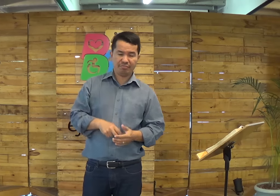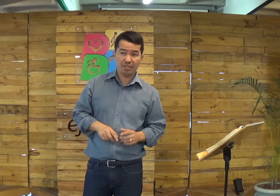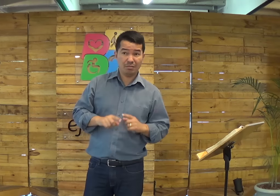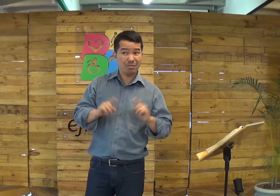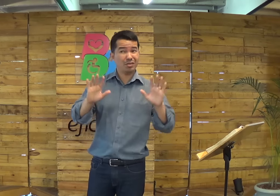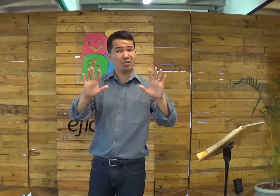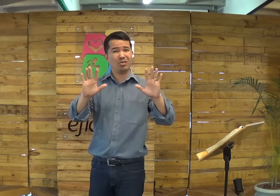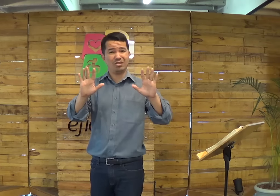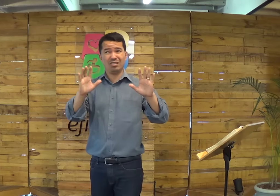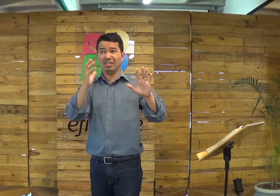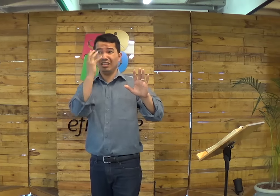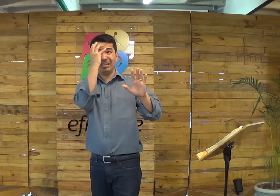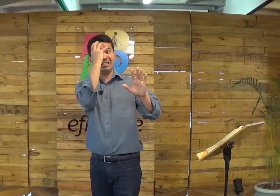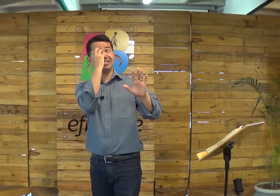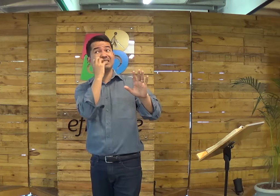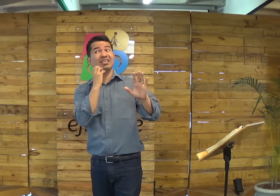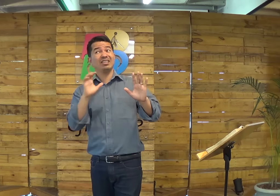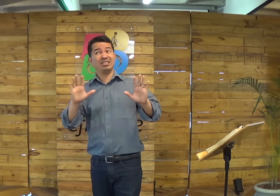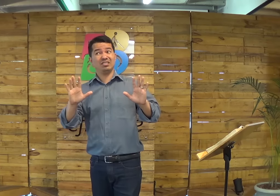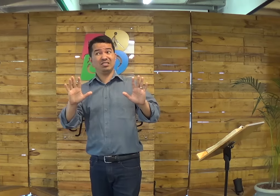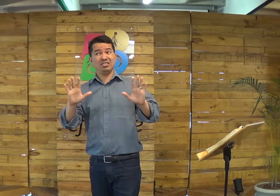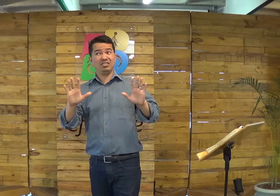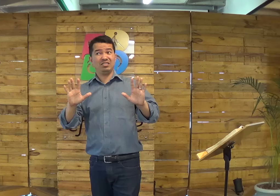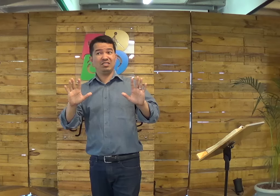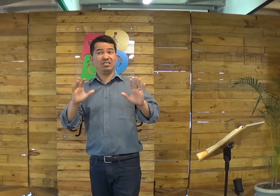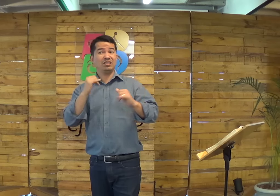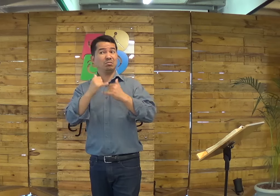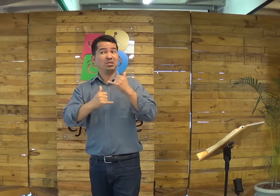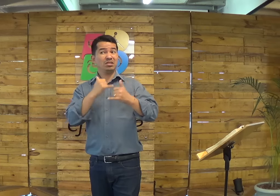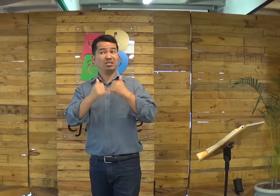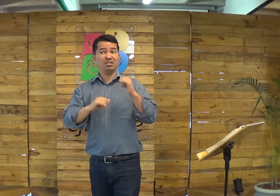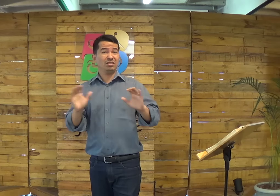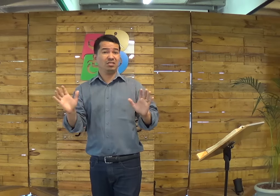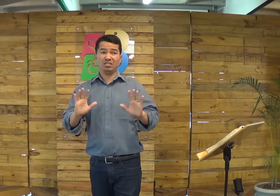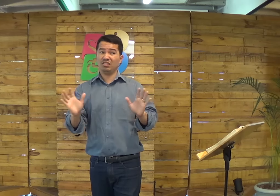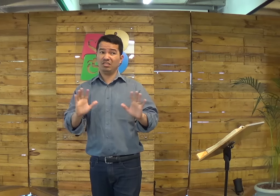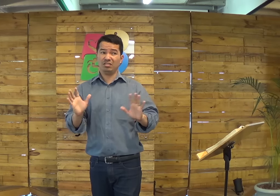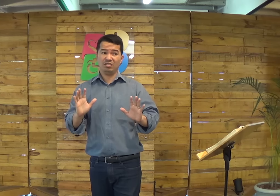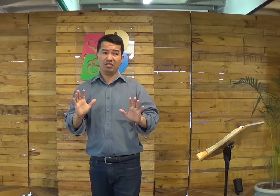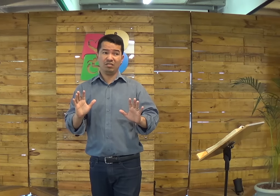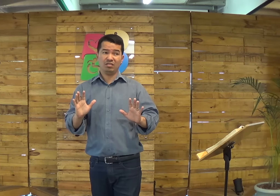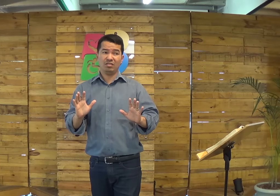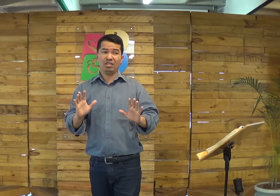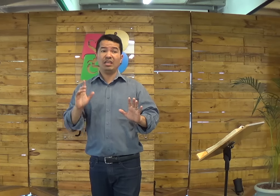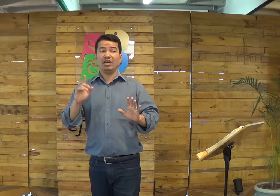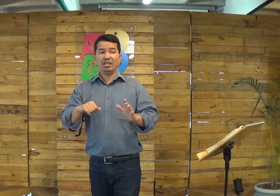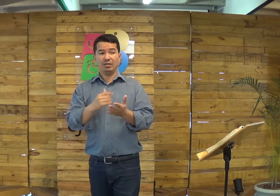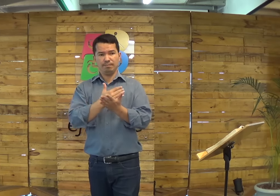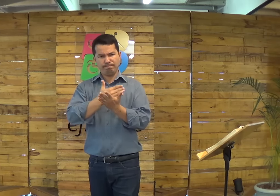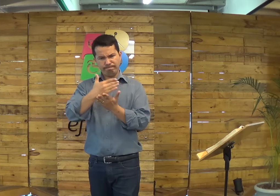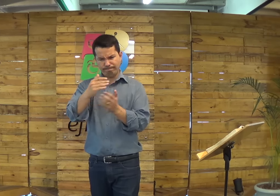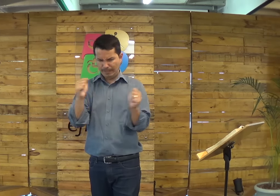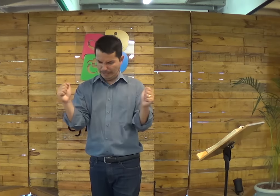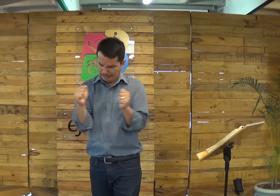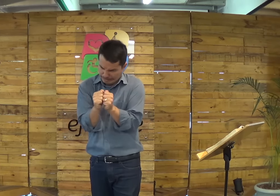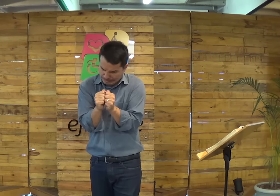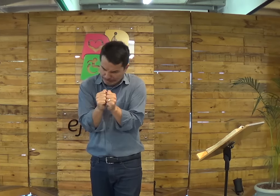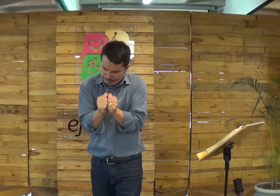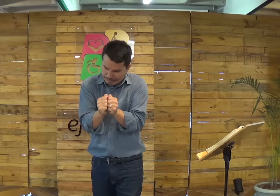temp mas olha é sério hein é sério eu não tô bricando né Para você